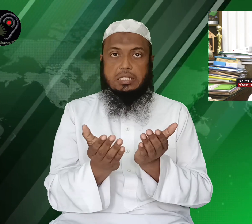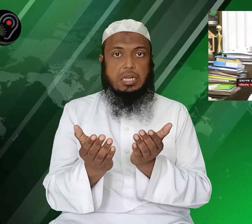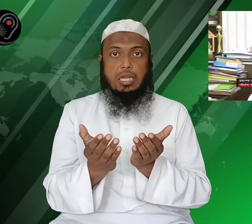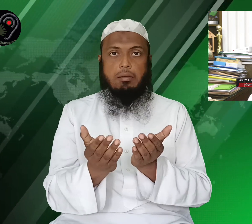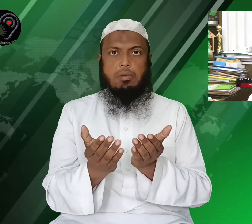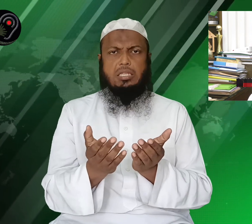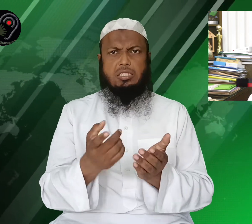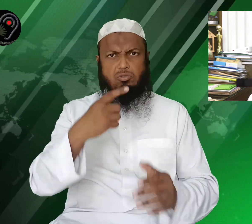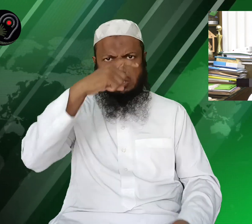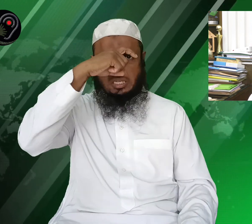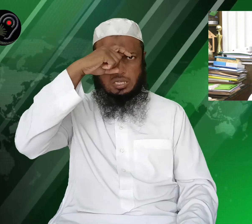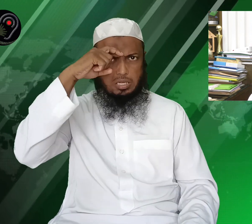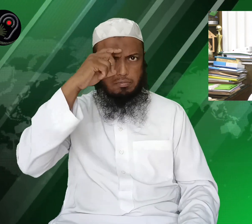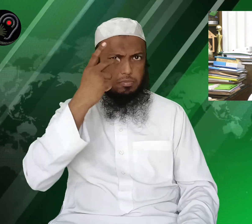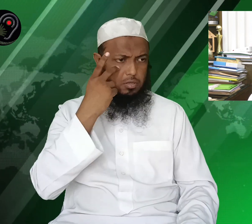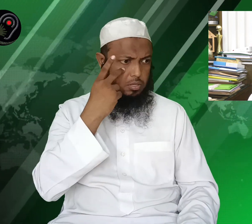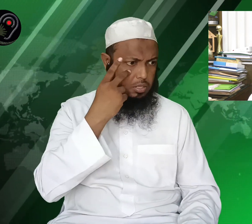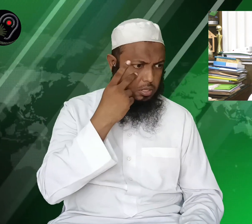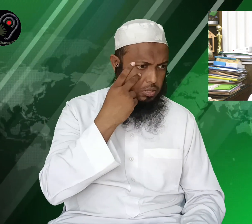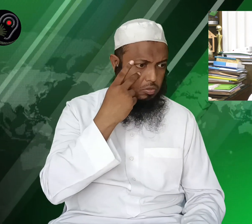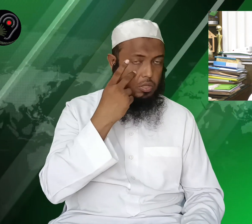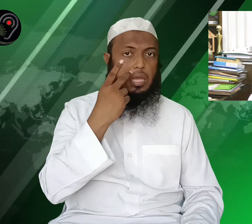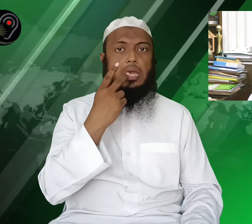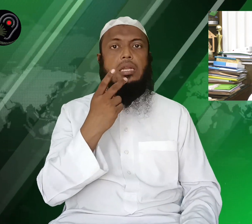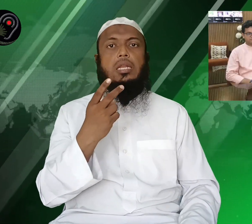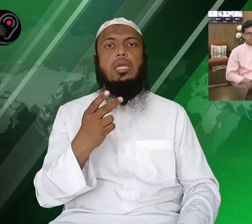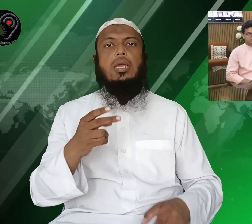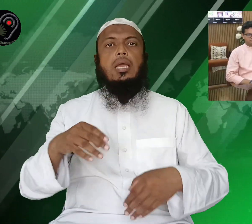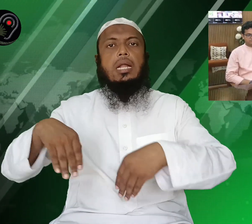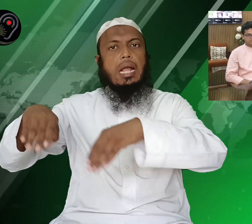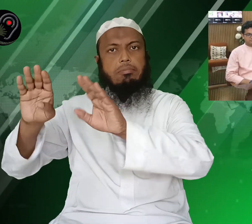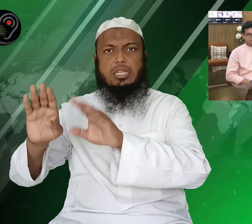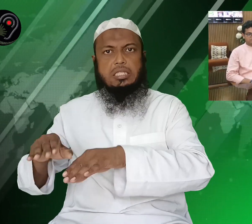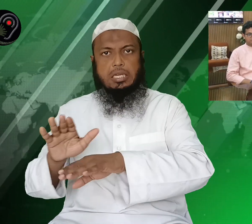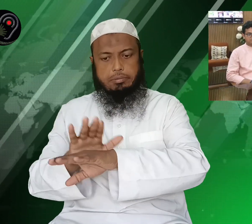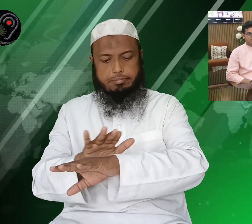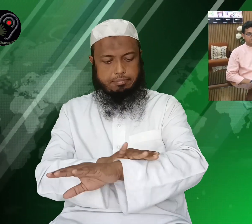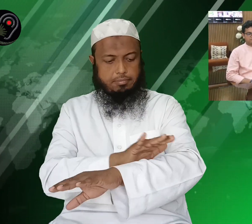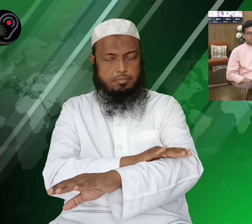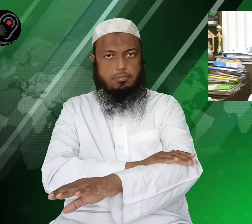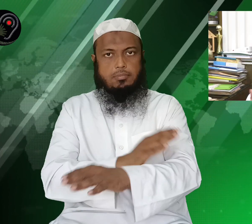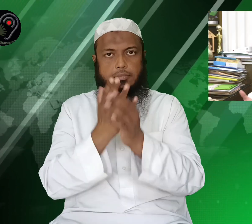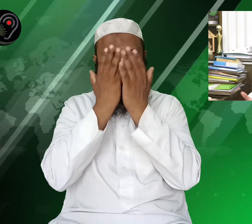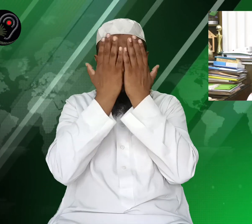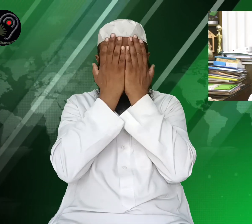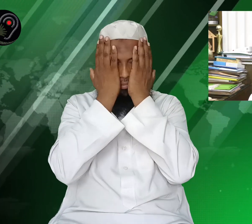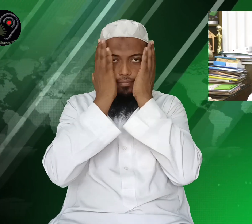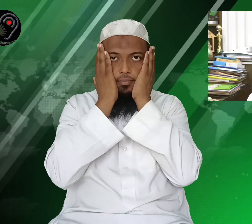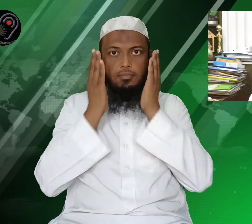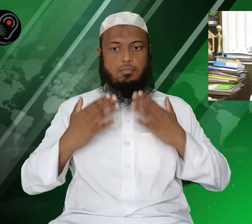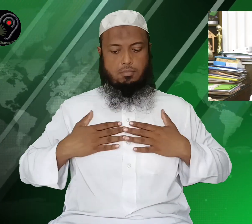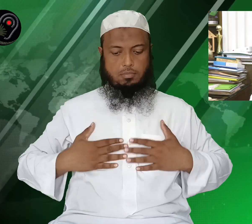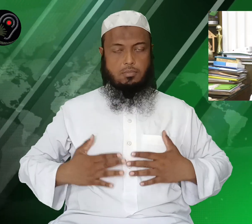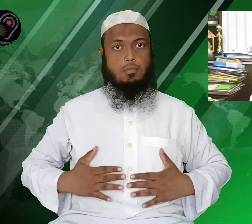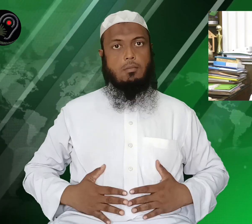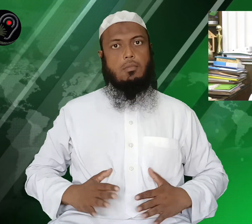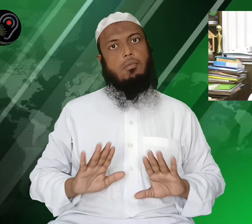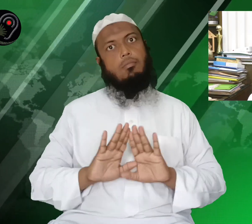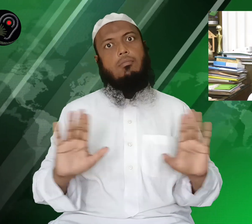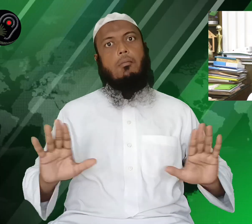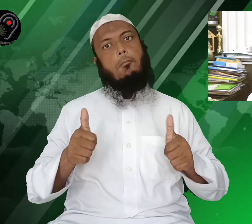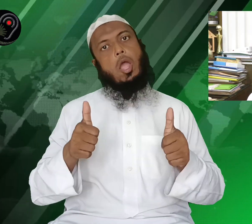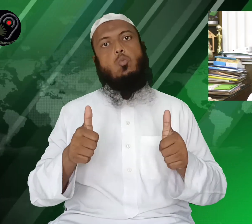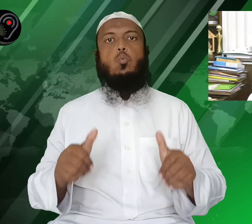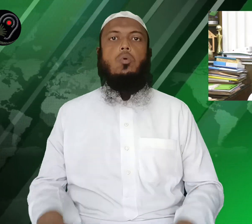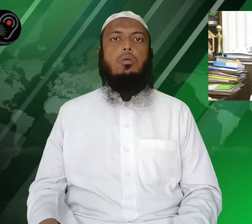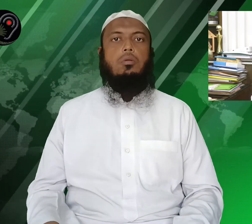আসলে আনইউজুয়াল। আগে এরকম লোবার নিউমোনিয়া বাচ্চাদের খুব কম হইতো। গরমের দিনে নিউমোনিয়া বাড়ানোর পিছনে কারণ হলো বাচ্চাটা ঘামাচ্ছে, ঘামানোর